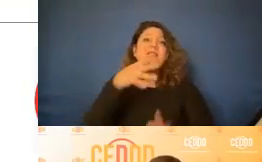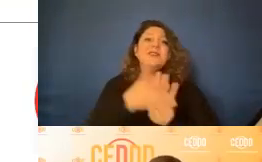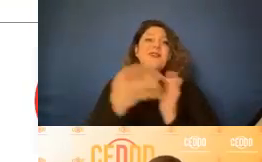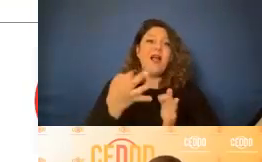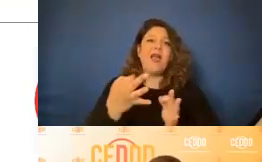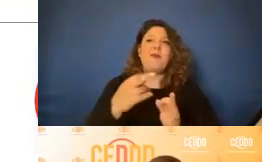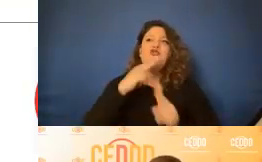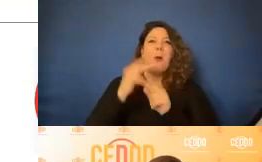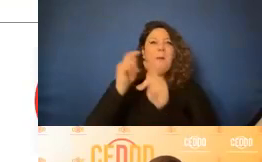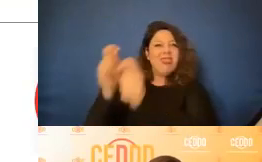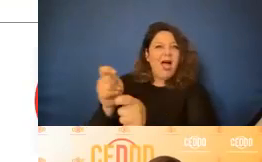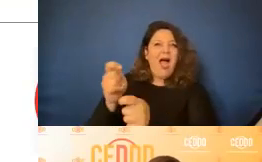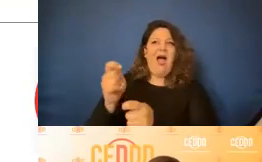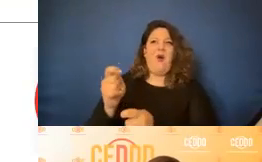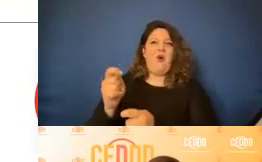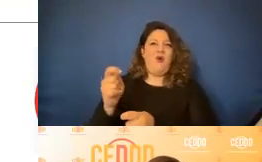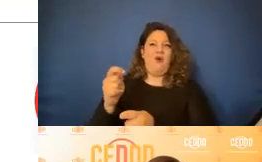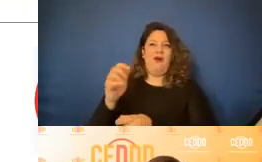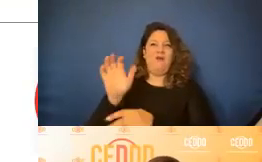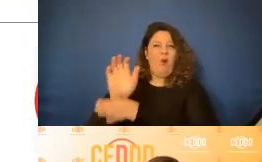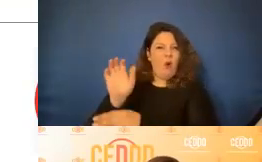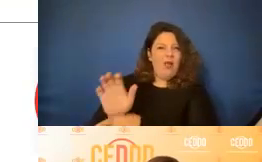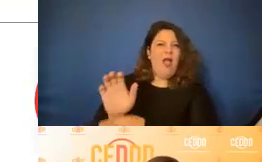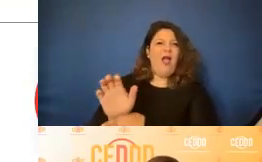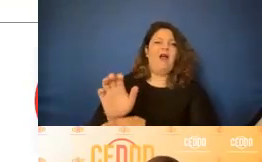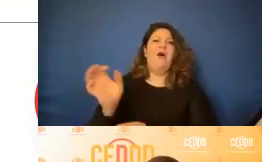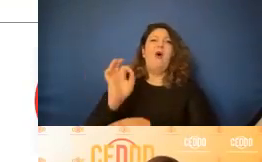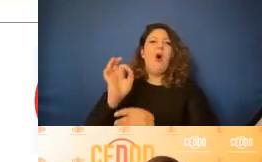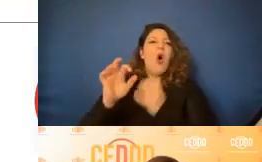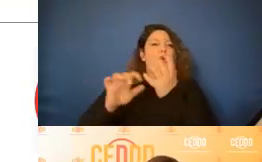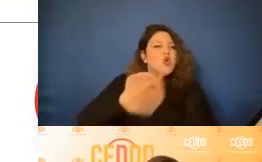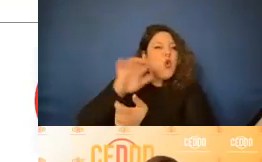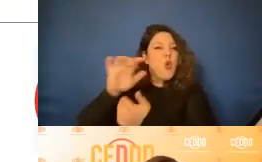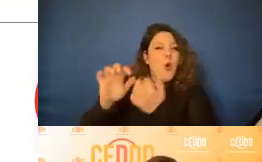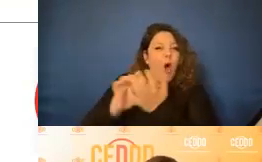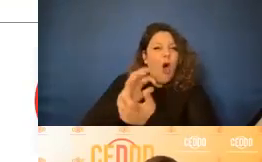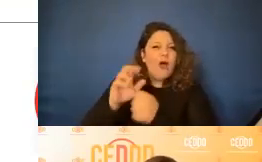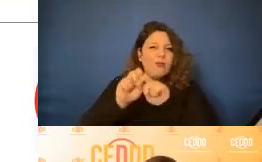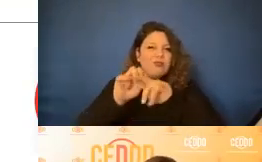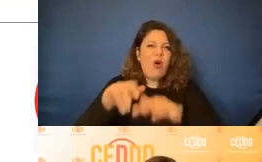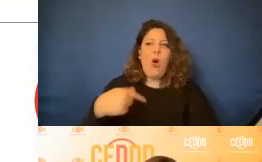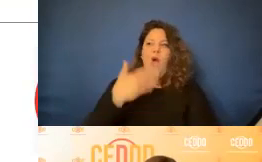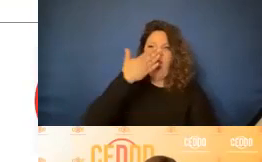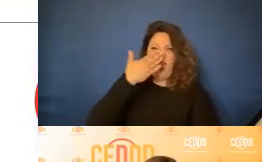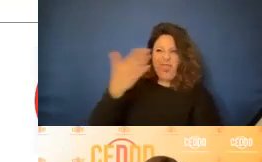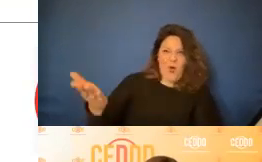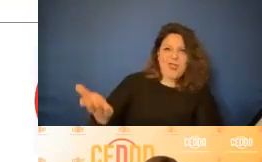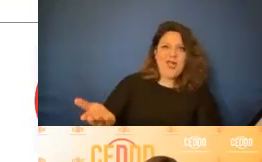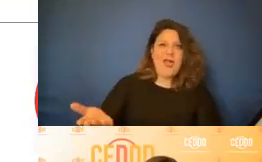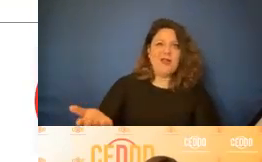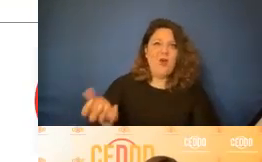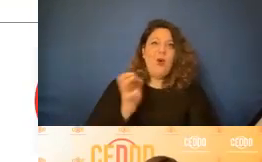motes, chantajes, burlarse, decir rumores sobre este alumno, ridiculizarlo, tener